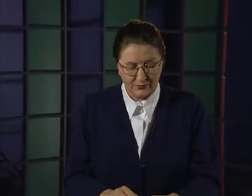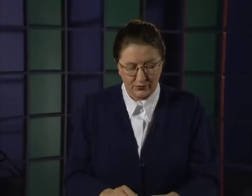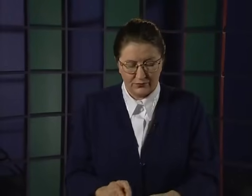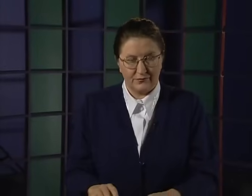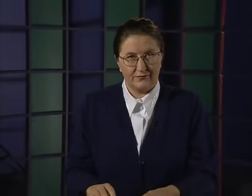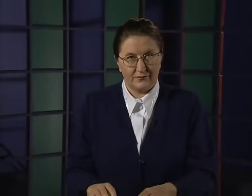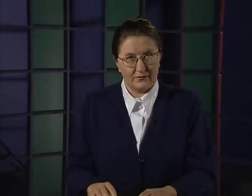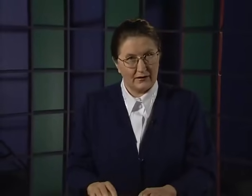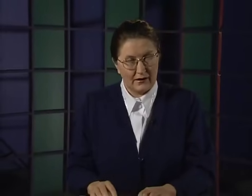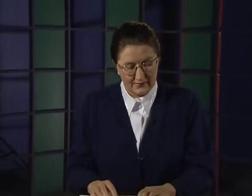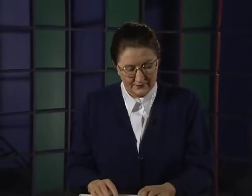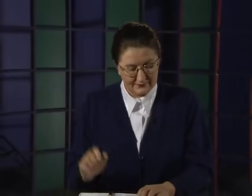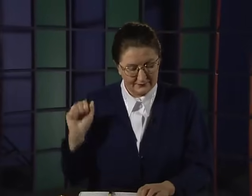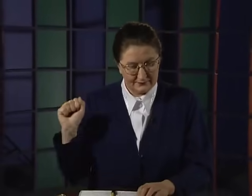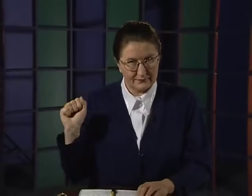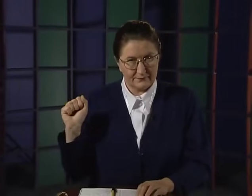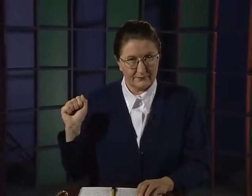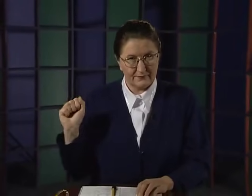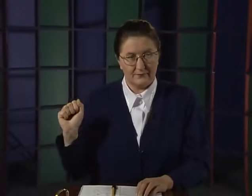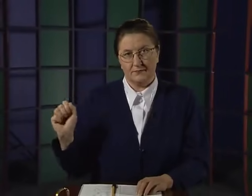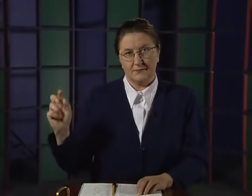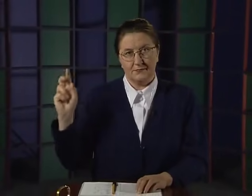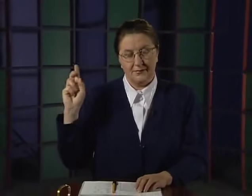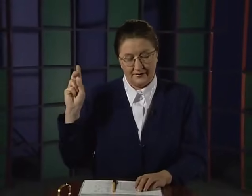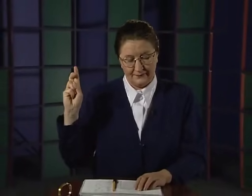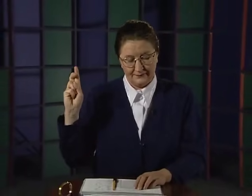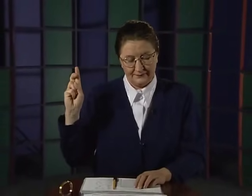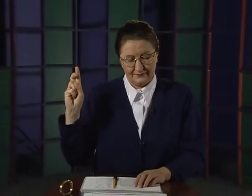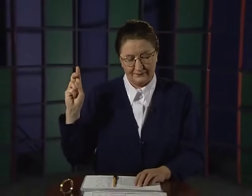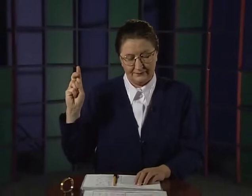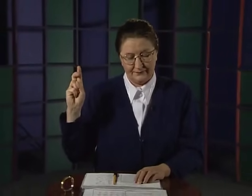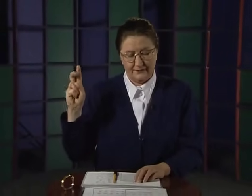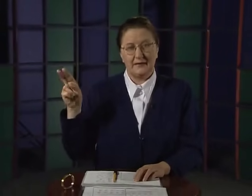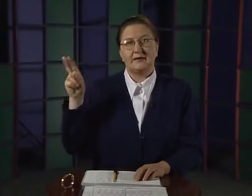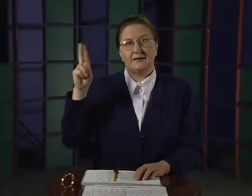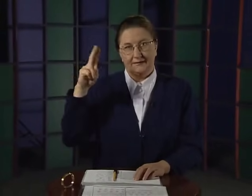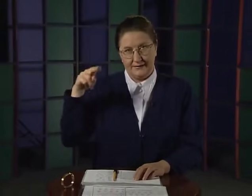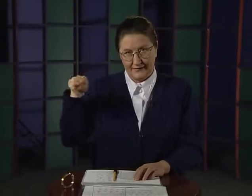букв. А. Б. Д.